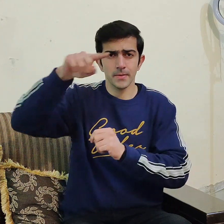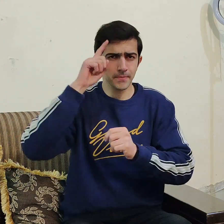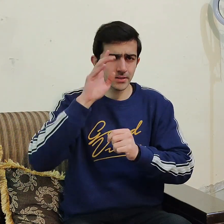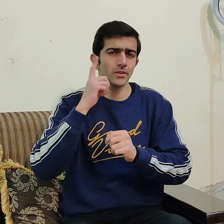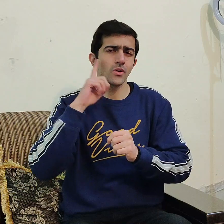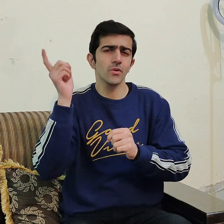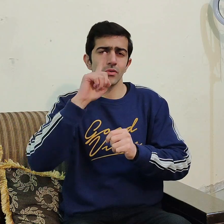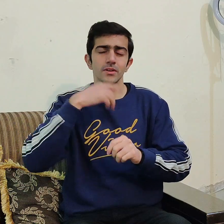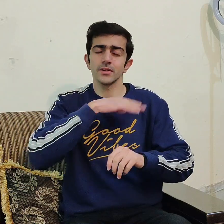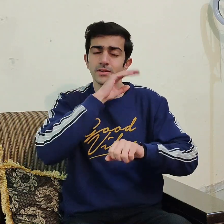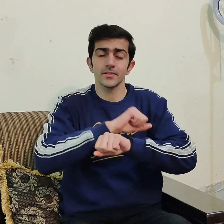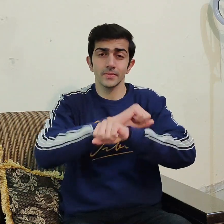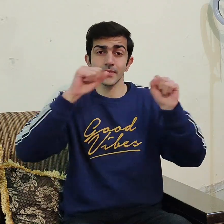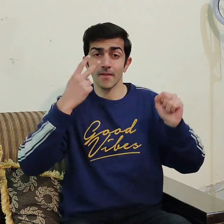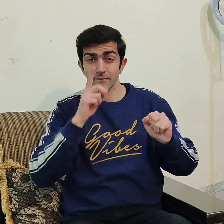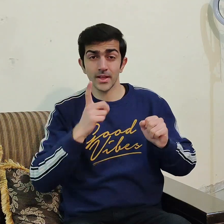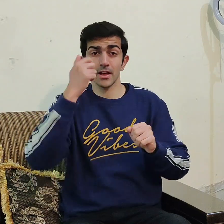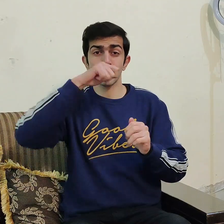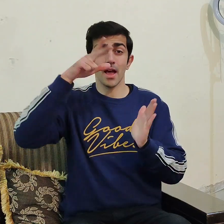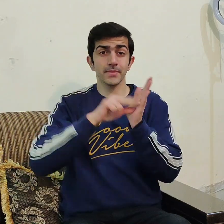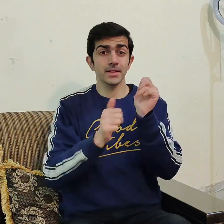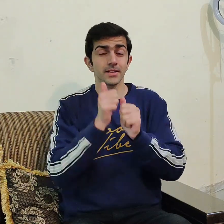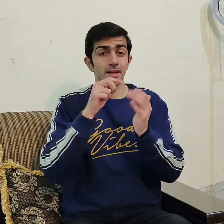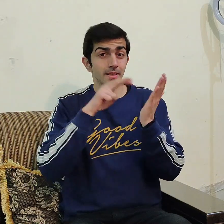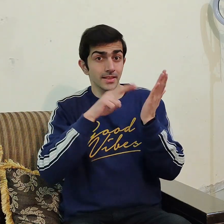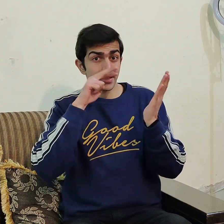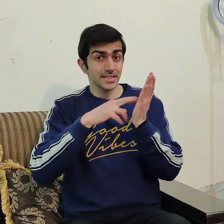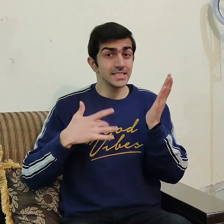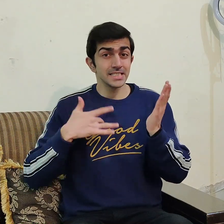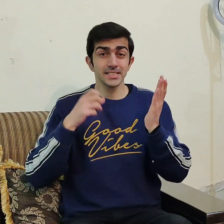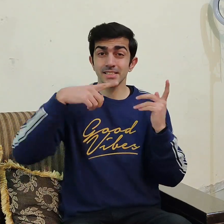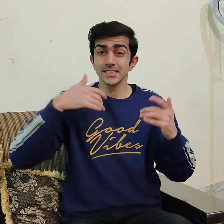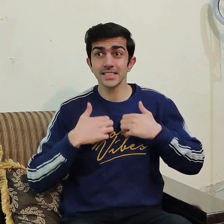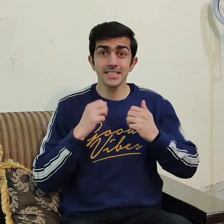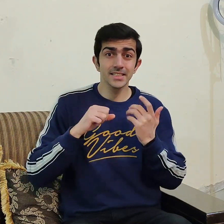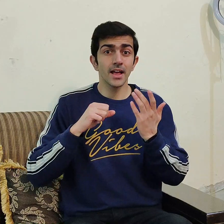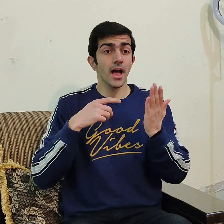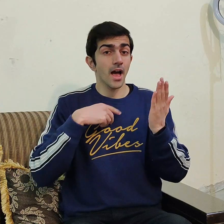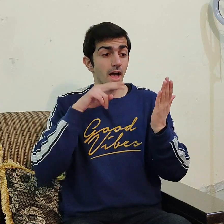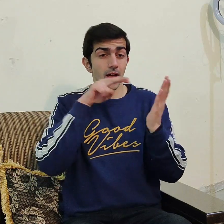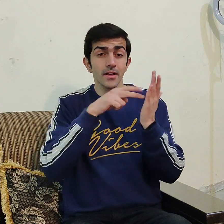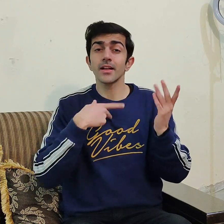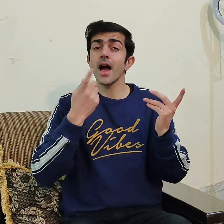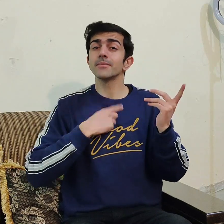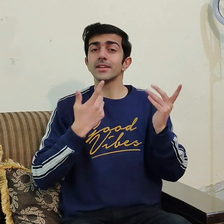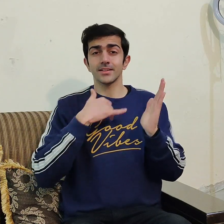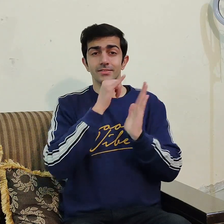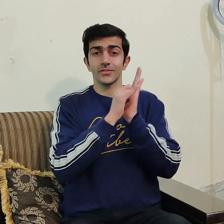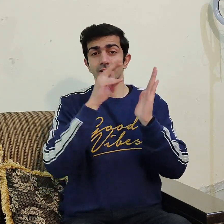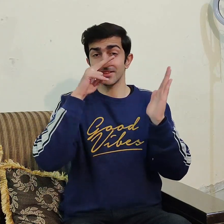रहा था एंड मैं आपको बताता चलूँ, जब मैं सुबह उठता हूँ तो मैं जाके अपनी एप्लीकेशन पे देखता हूँ। बड़ी एक्साइटमेंट होती है जब मैं देख